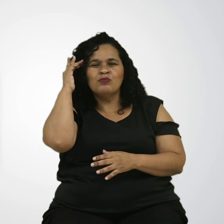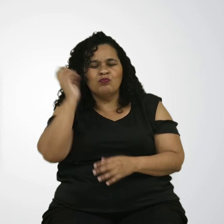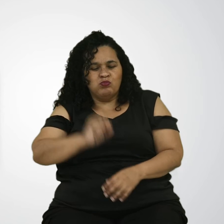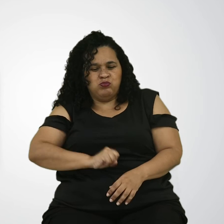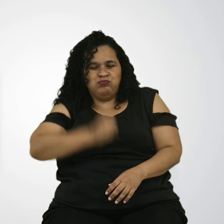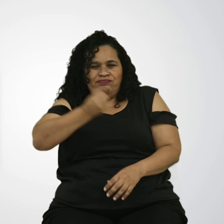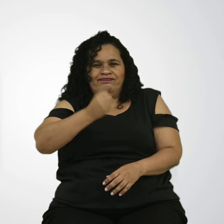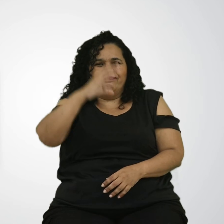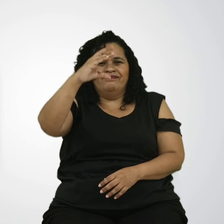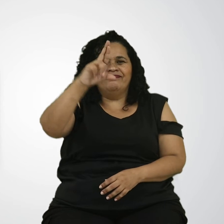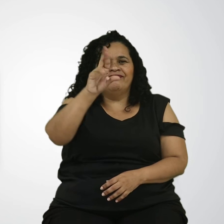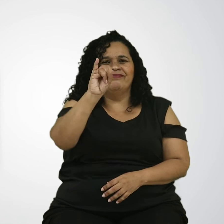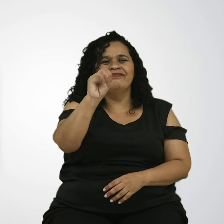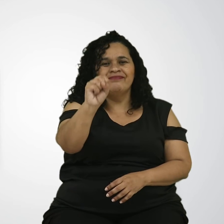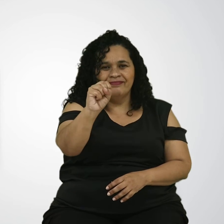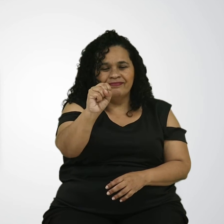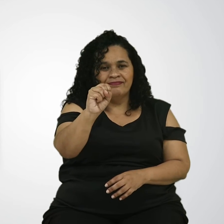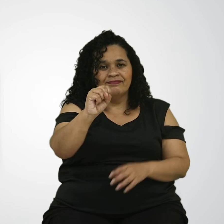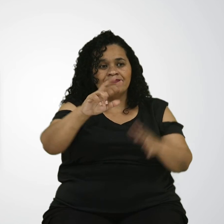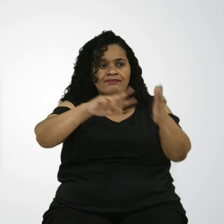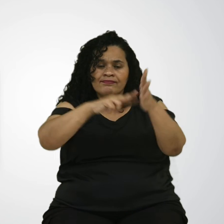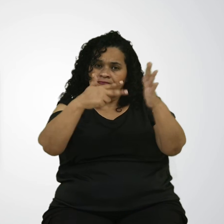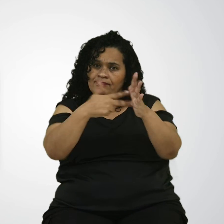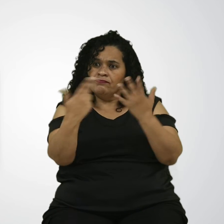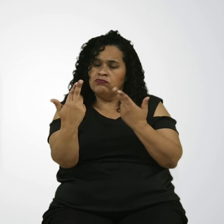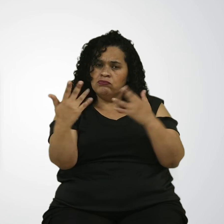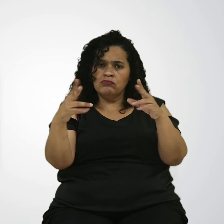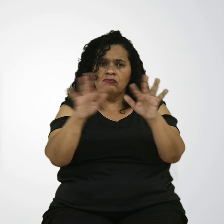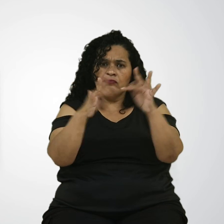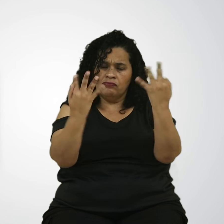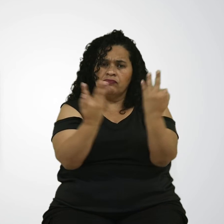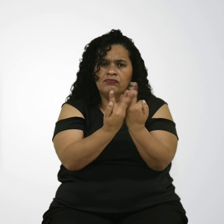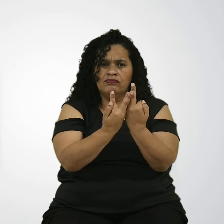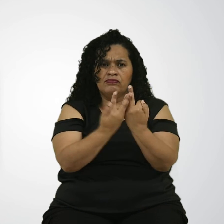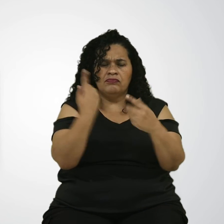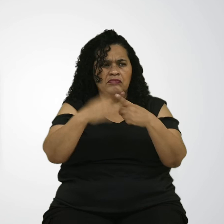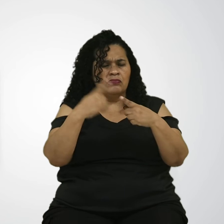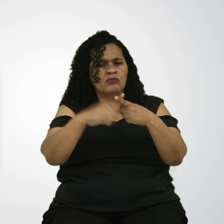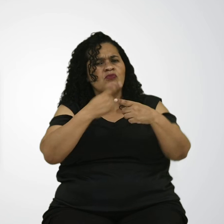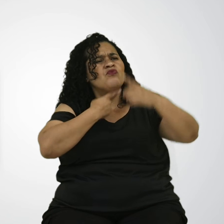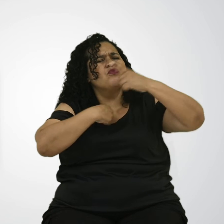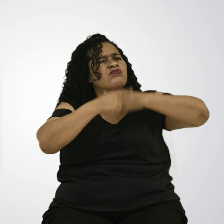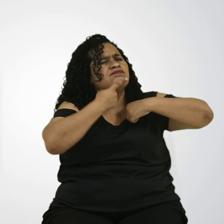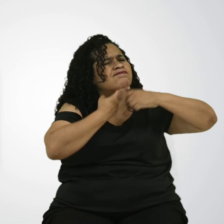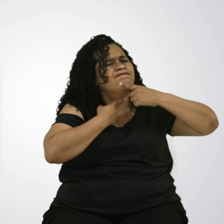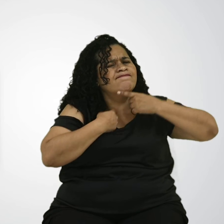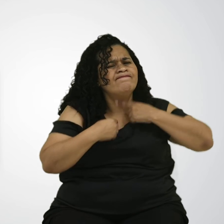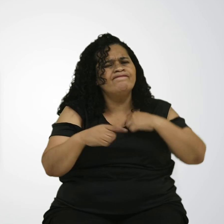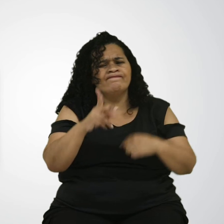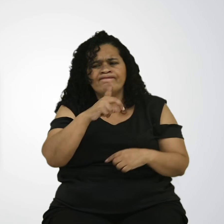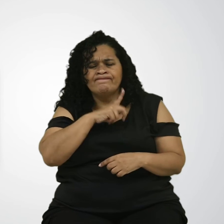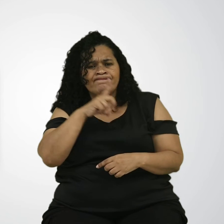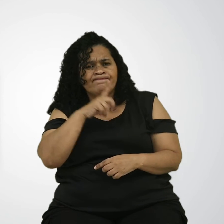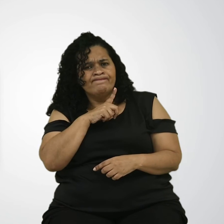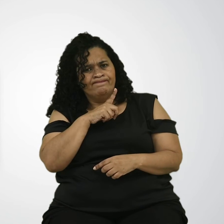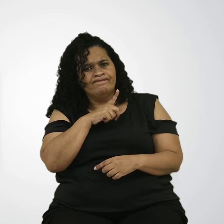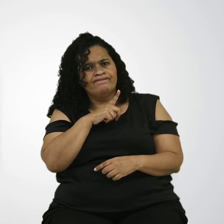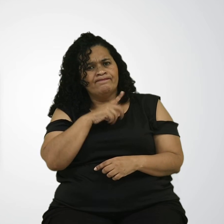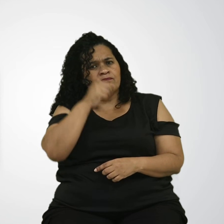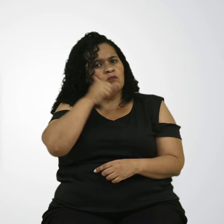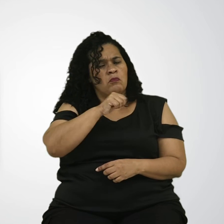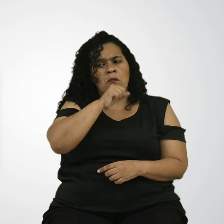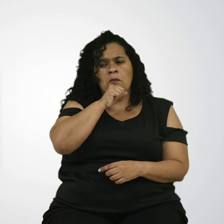querem ser, mas elas não conseguem ser. Mas aquilo ali era o que elas gostariam de ser. Uma mãe que pega no